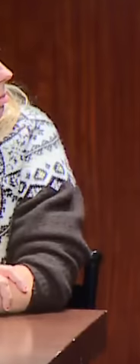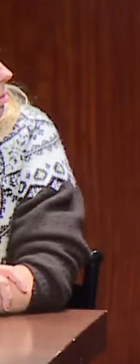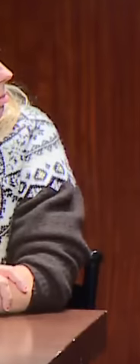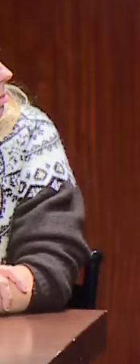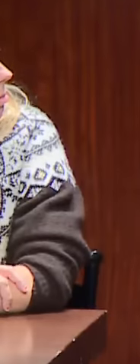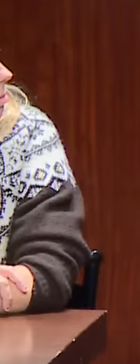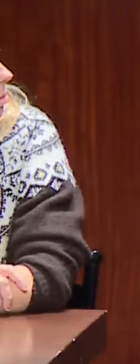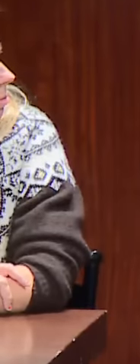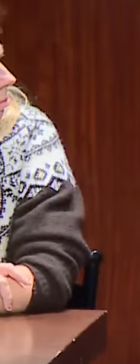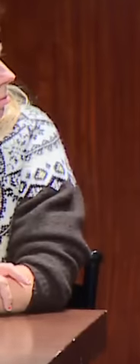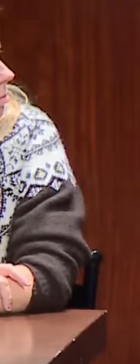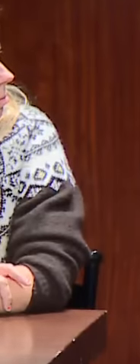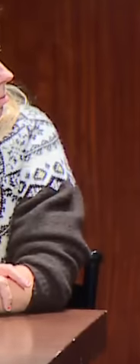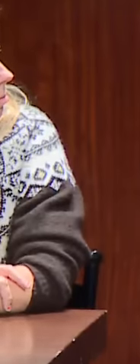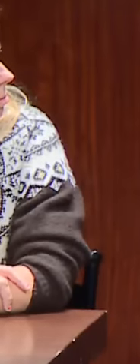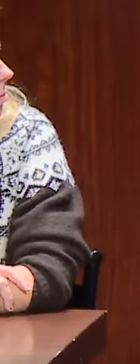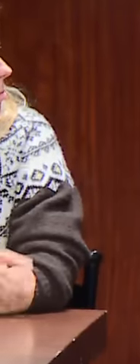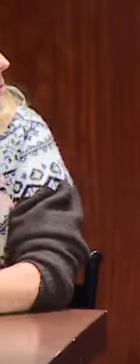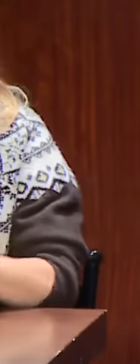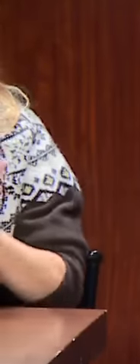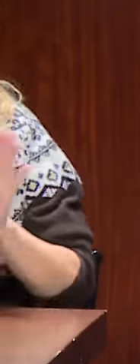etc. Voilà.